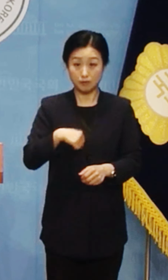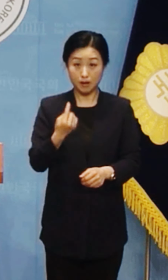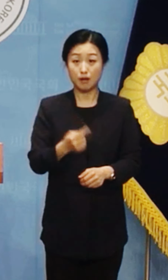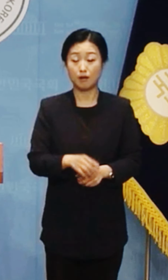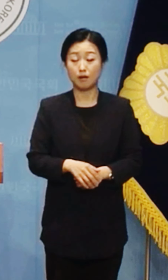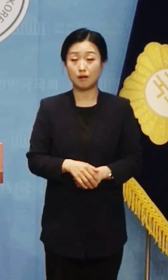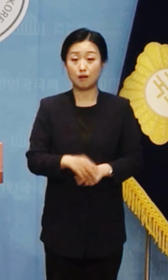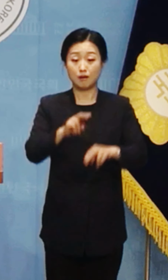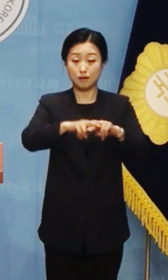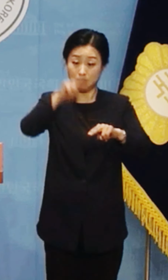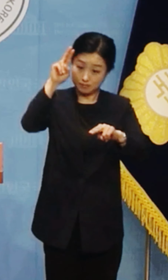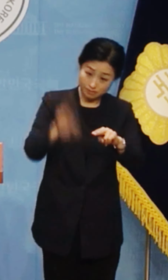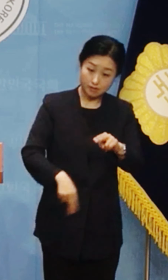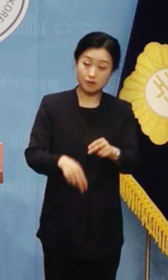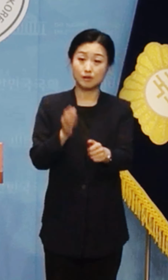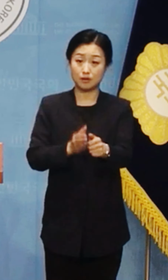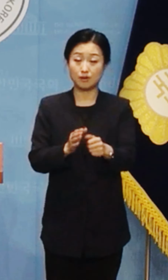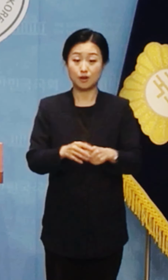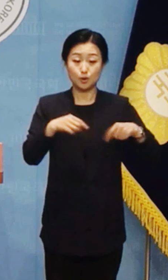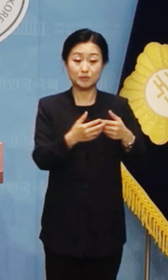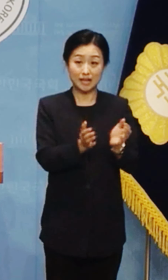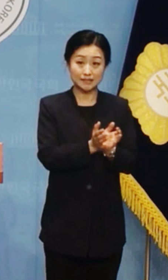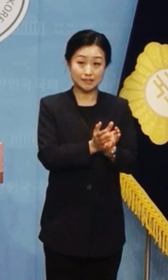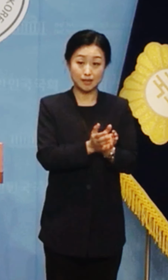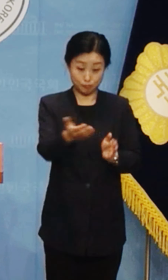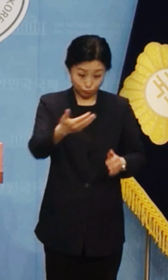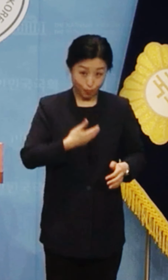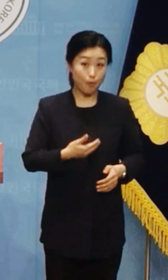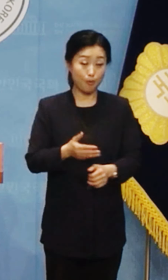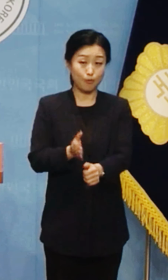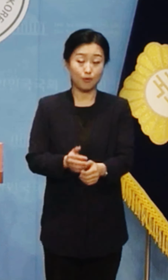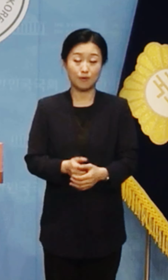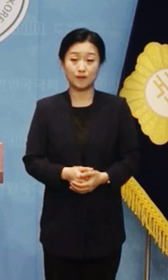차라리 그 자리 비교섭 에 넘기길